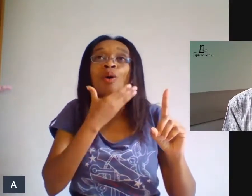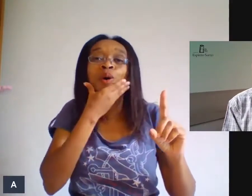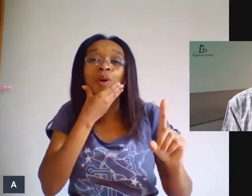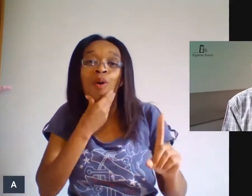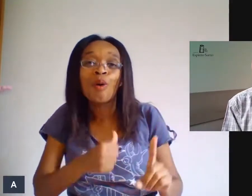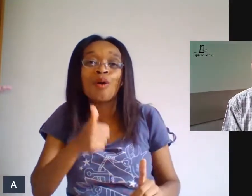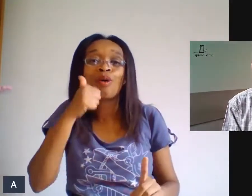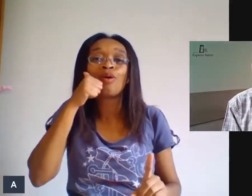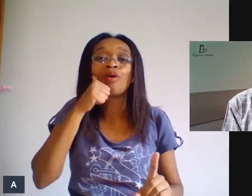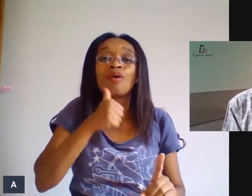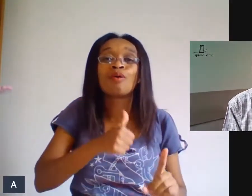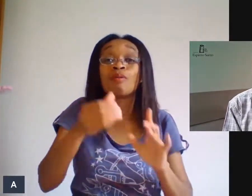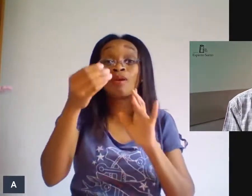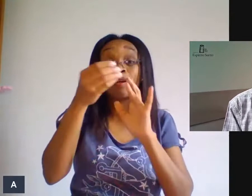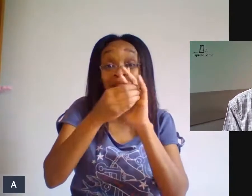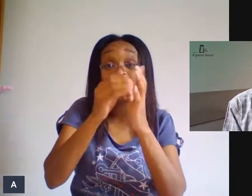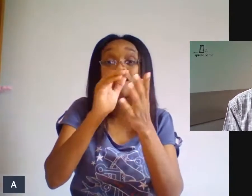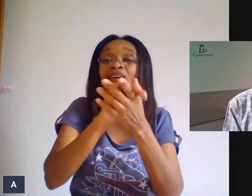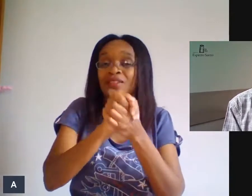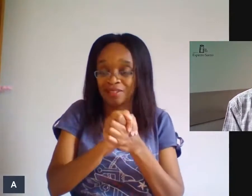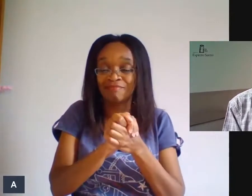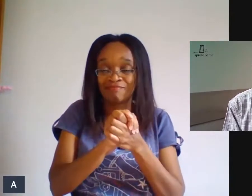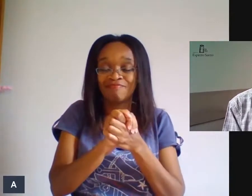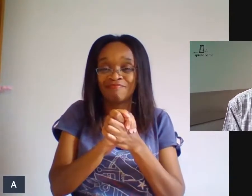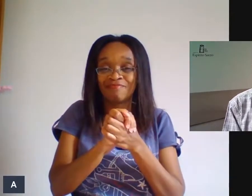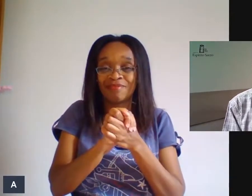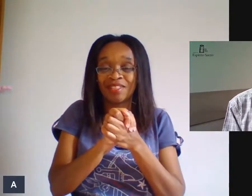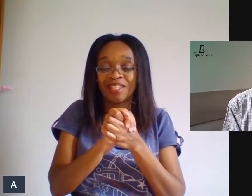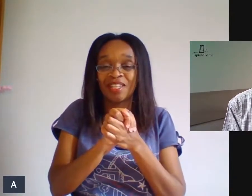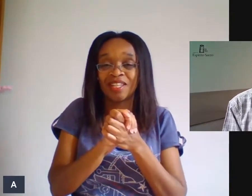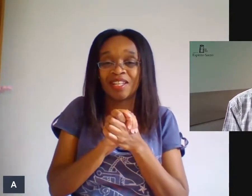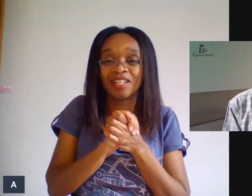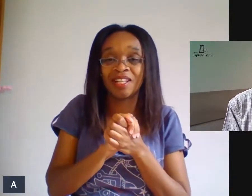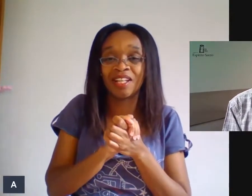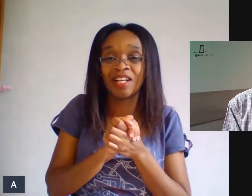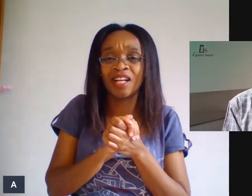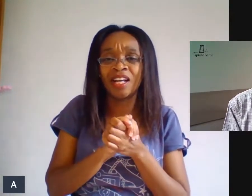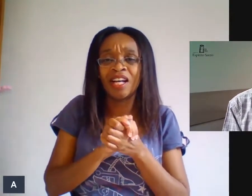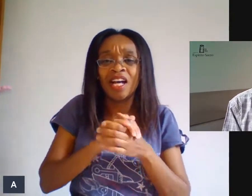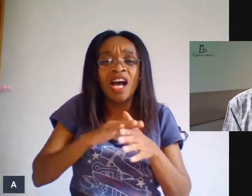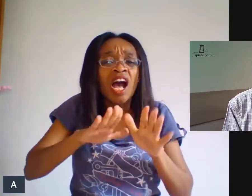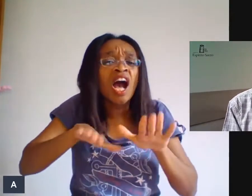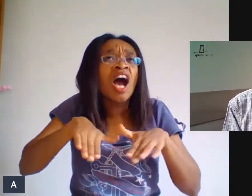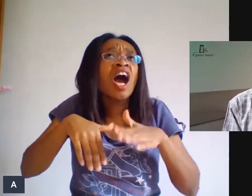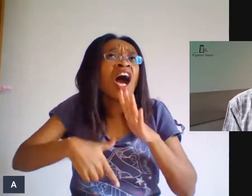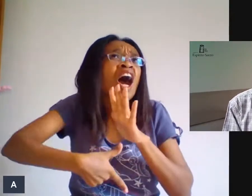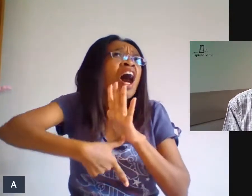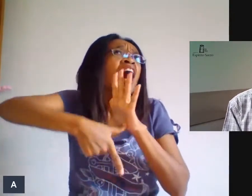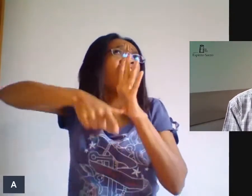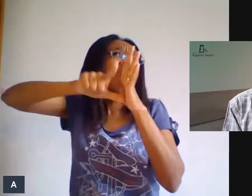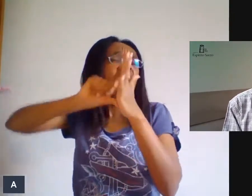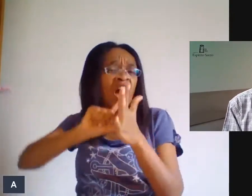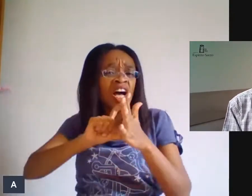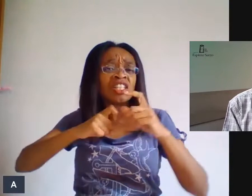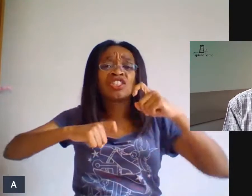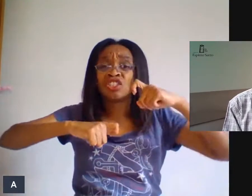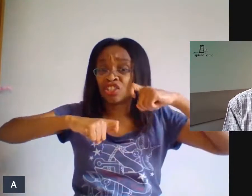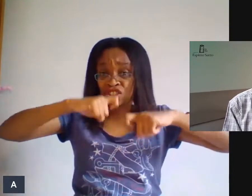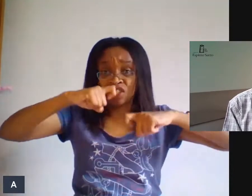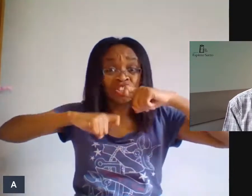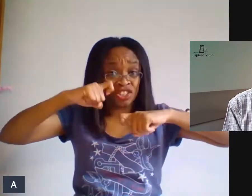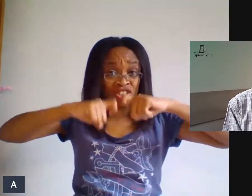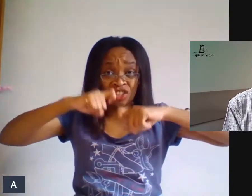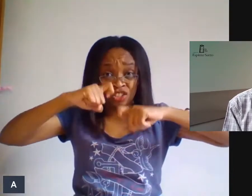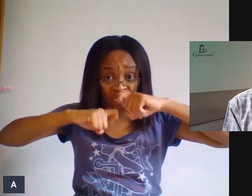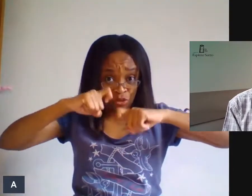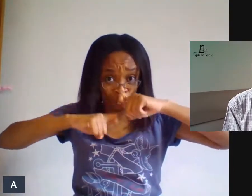está casado recentemente. Então, antes deles se copularem, vamos dizer assim, antes de haver